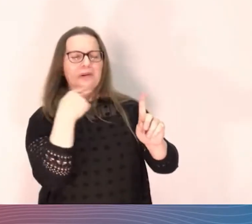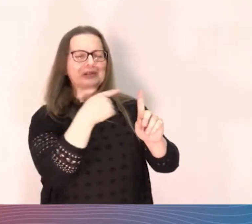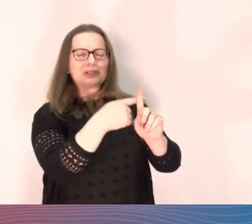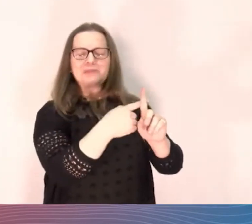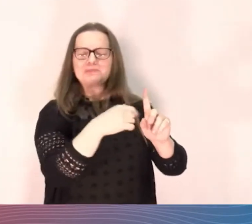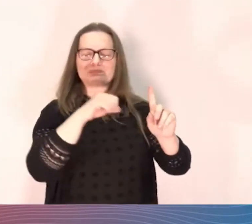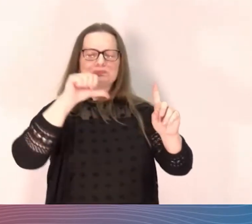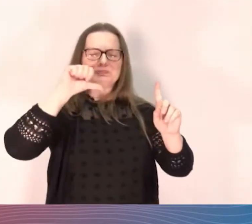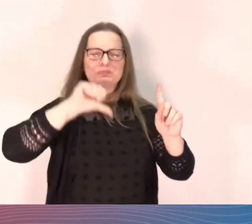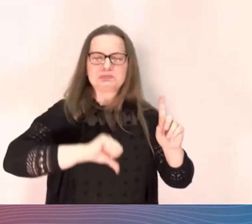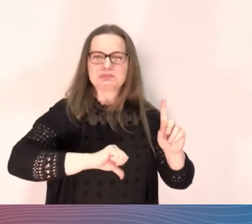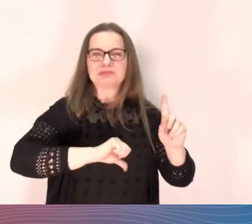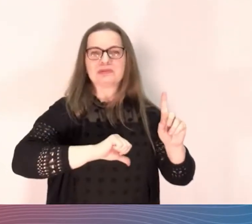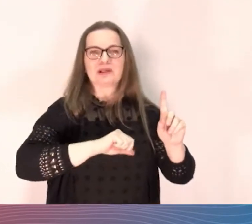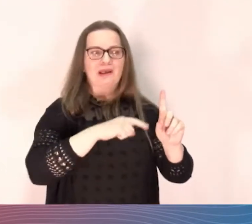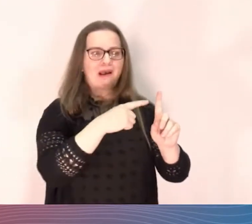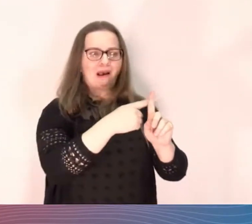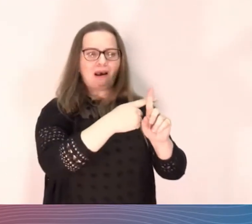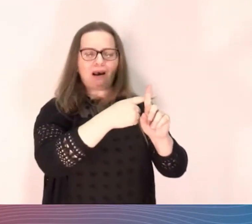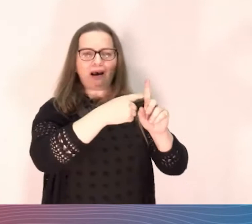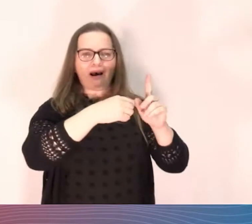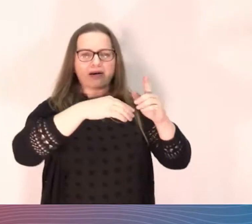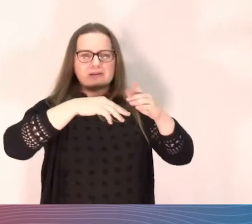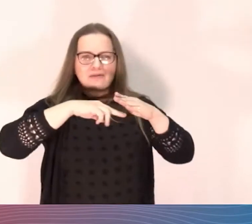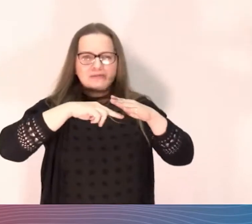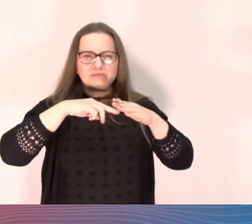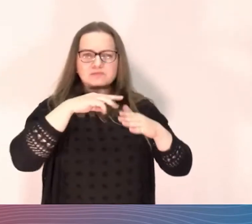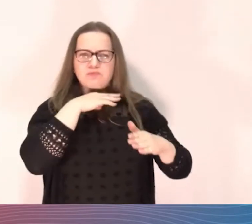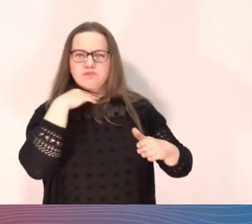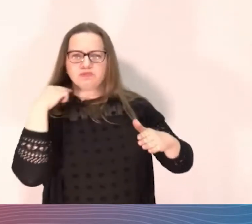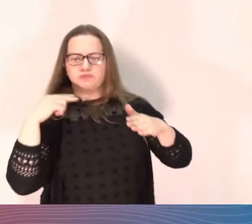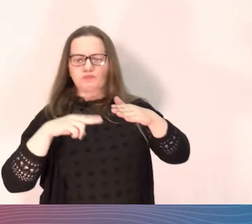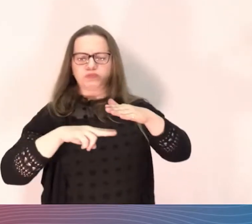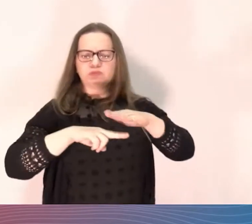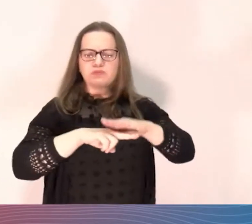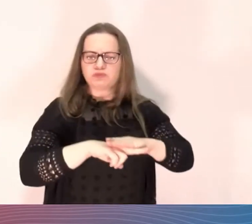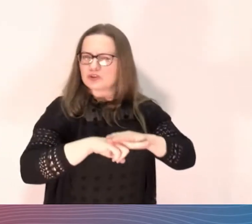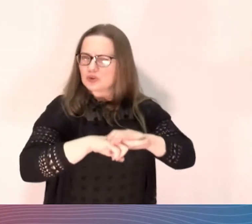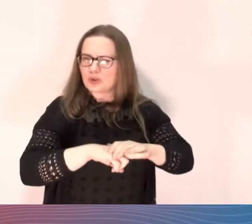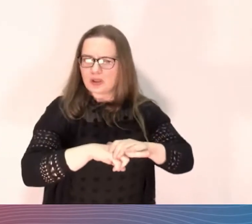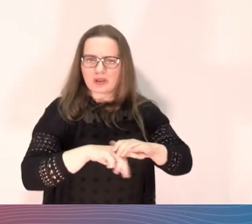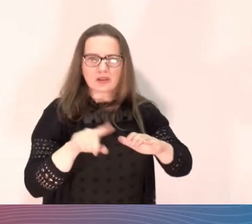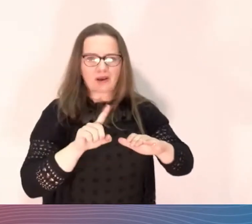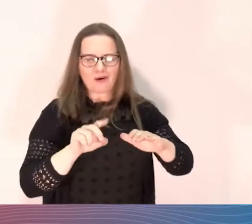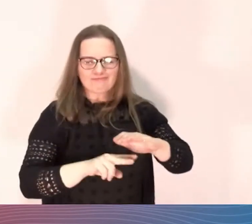mas a morte não o deteve. Ao terceiro dia ele ressuscitou.